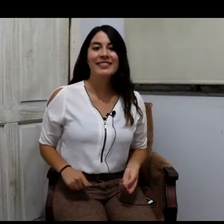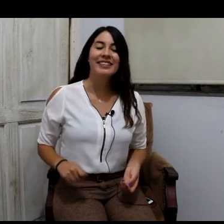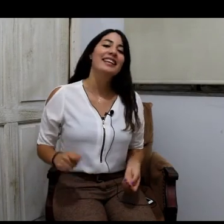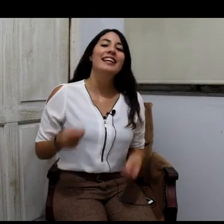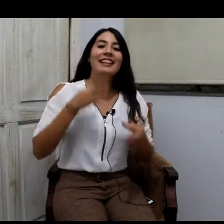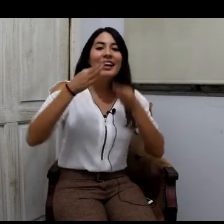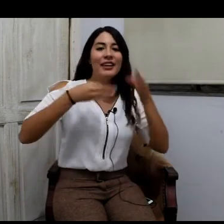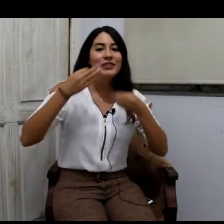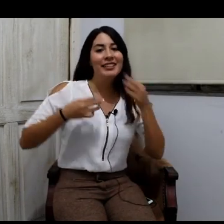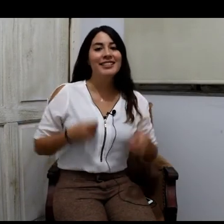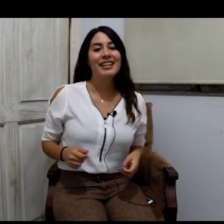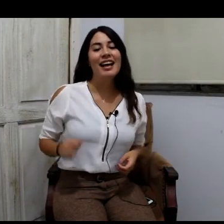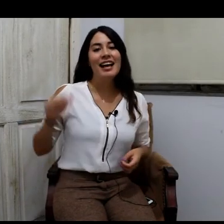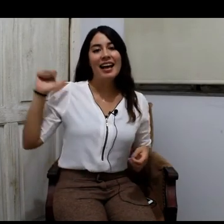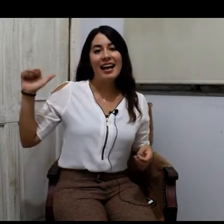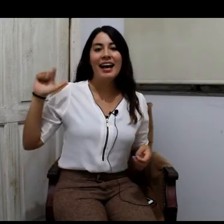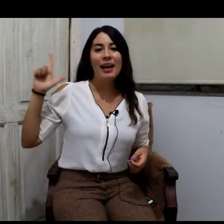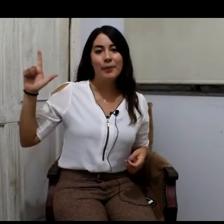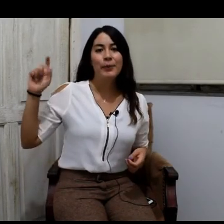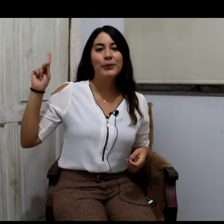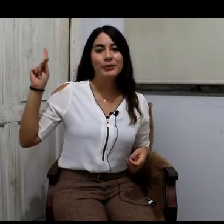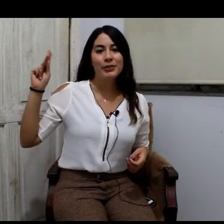de la noticia al punto.